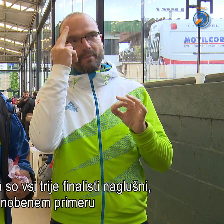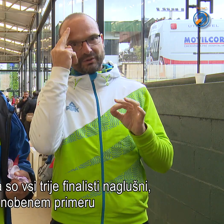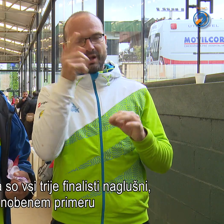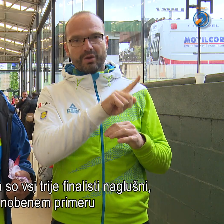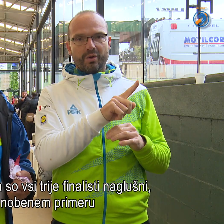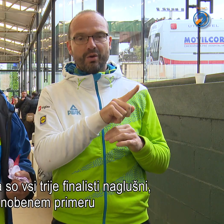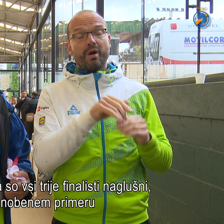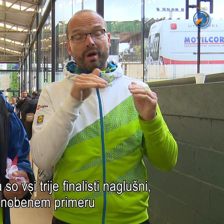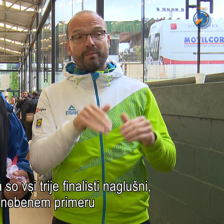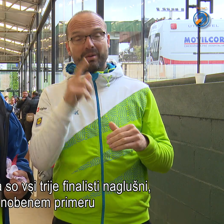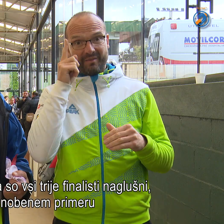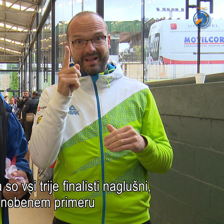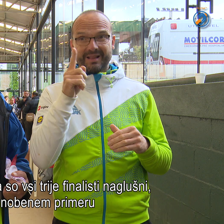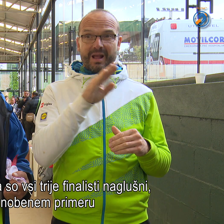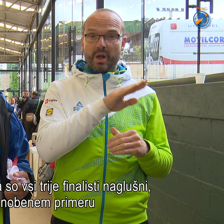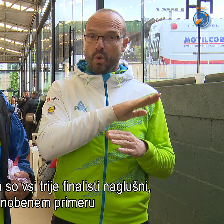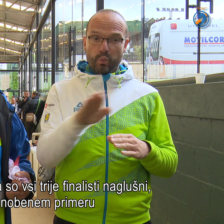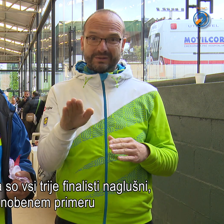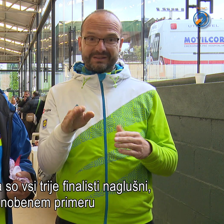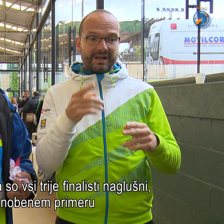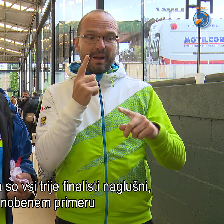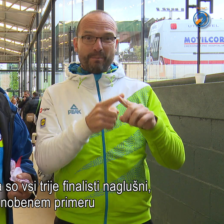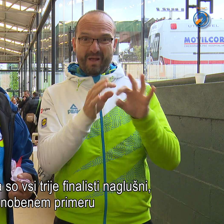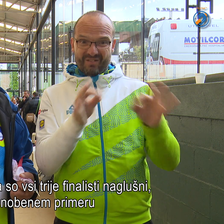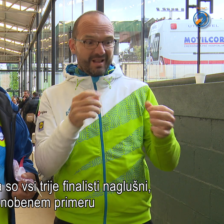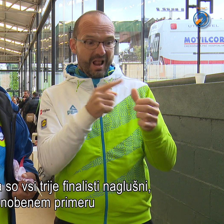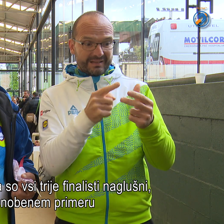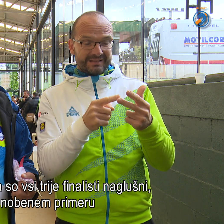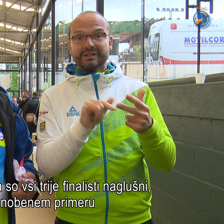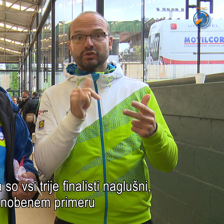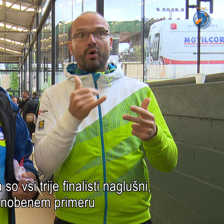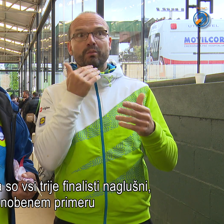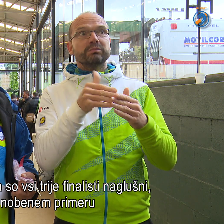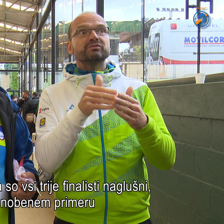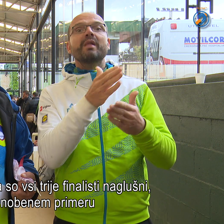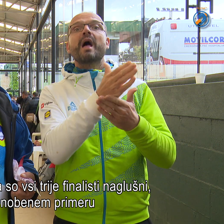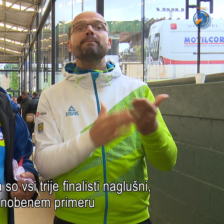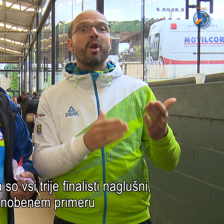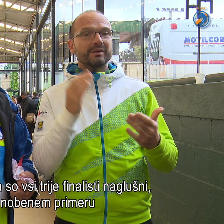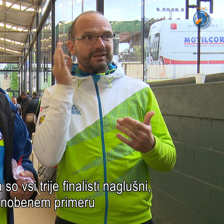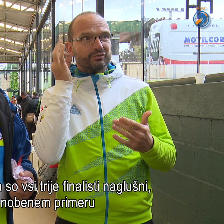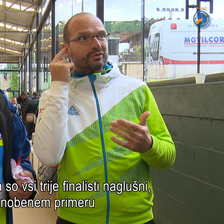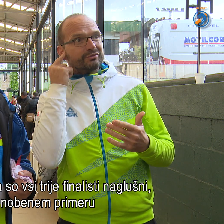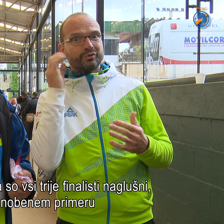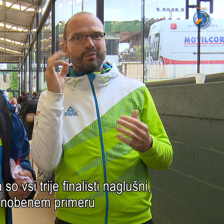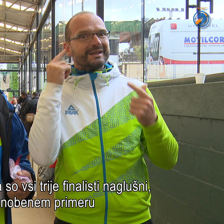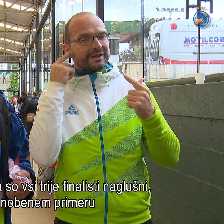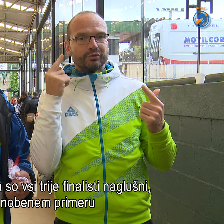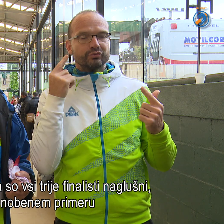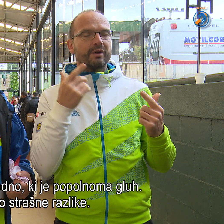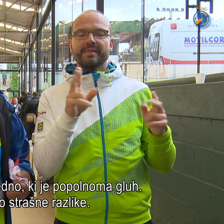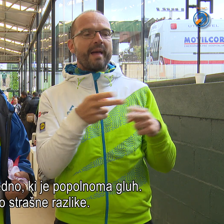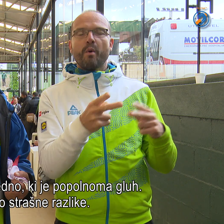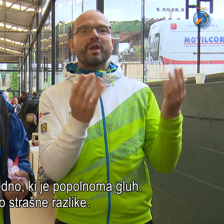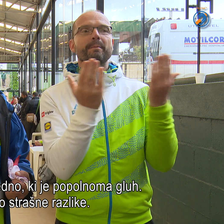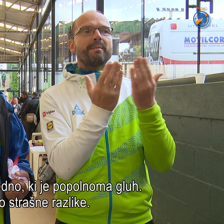Moramo vedeti, da vsi ti trije polfinalisti so napol slišeči, kar v bistvu ni v nobenem